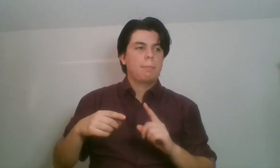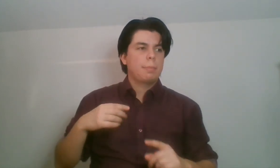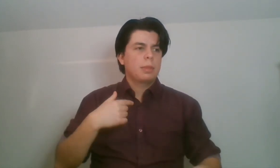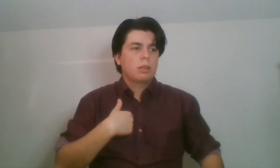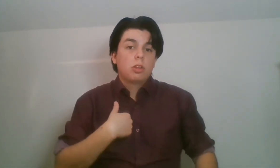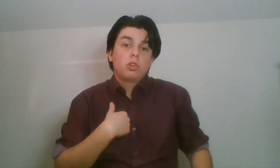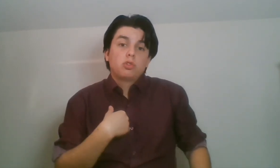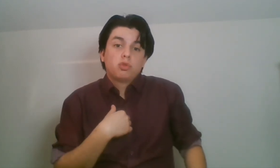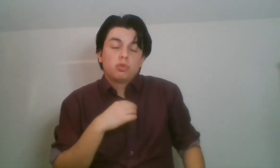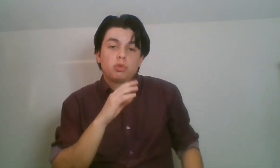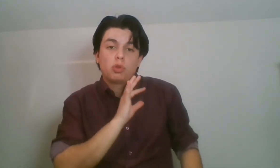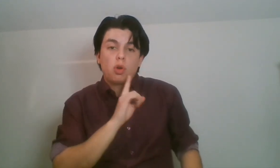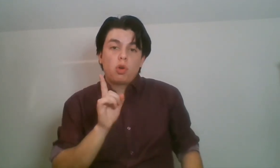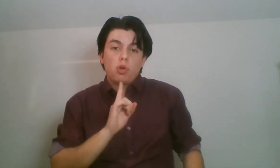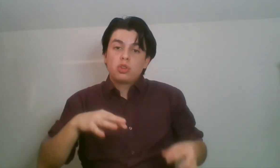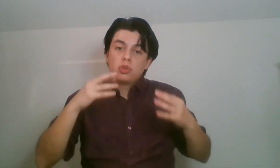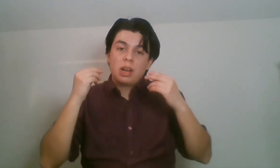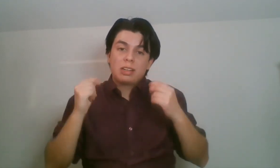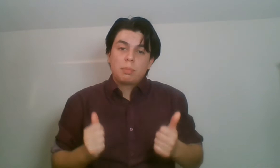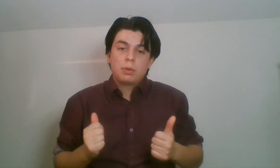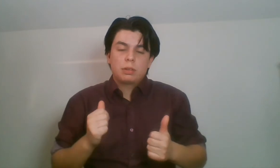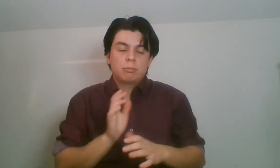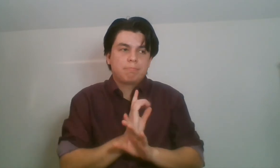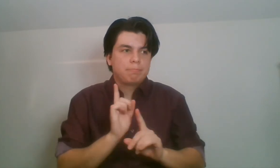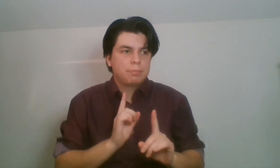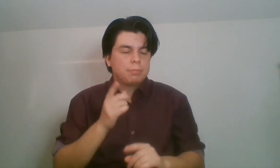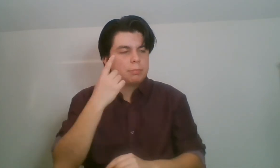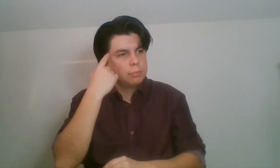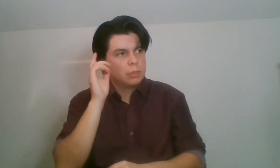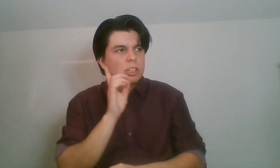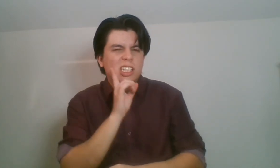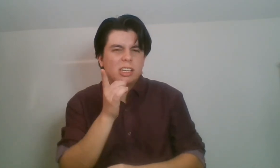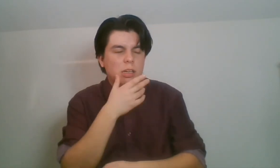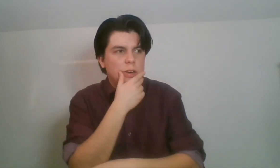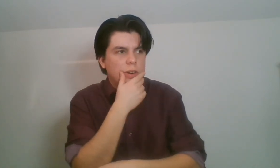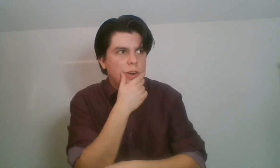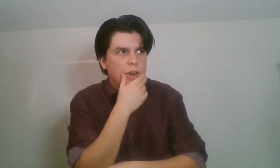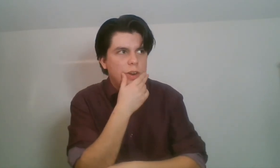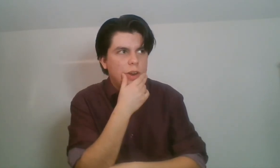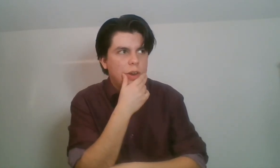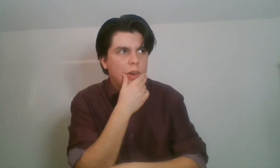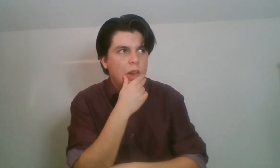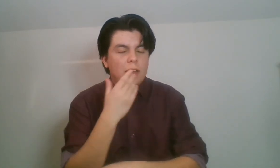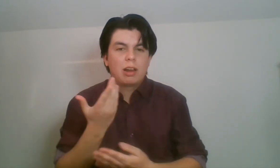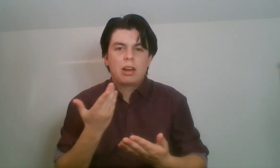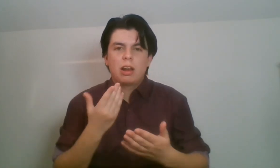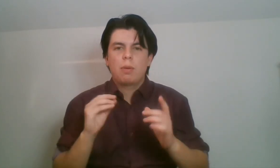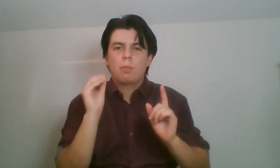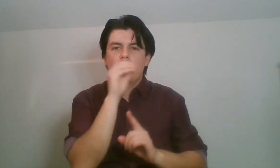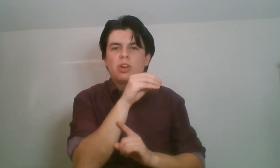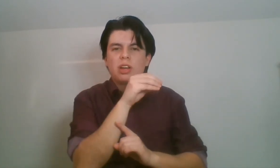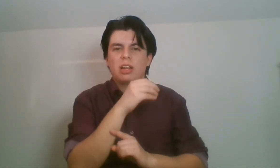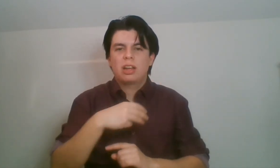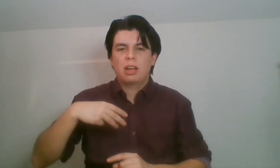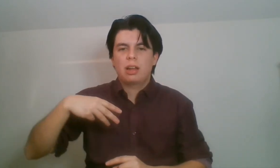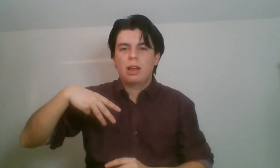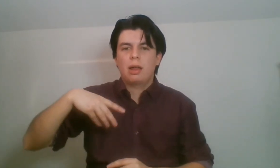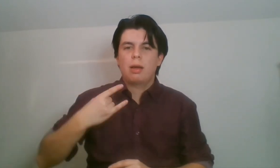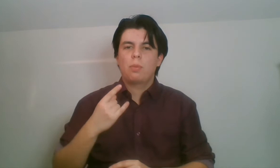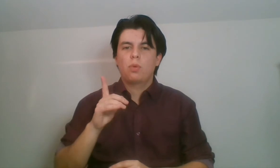Bueno, este Mulato Gil de Castro, de acuerdo a lo que yo tengo entendido, no soy una experta